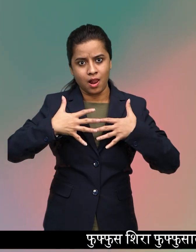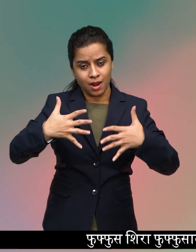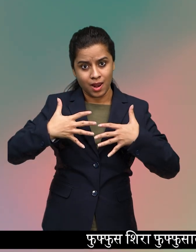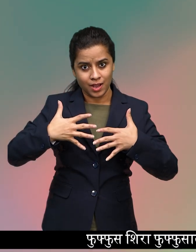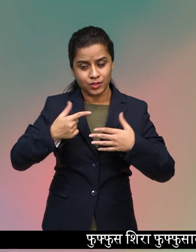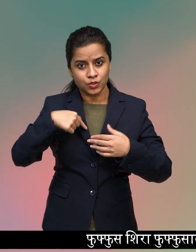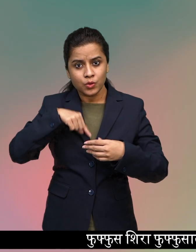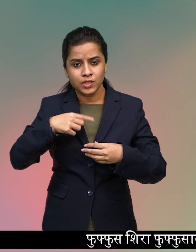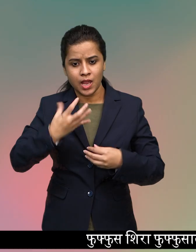आणते.